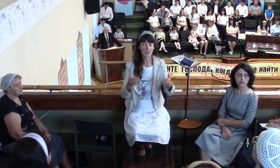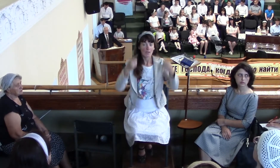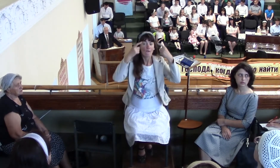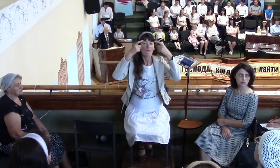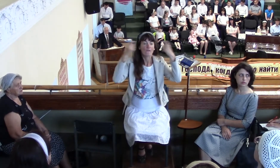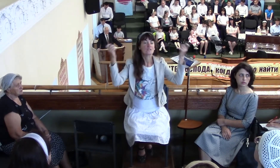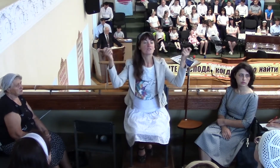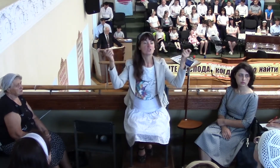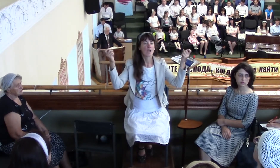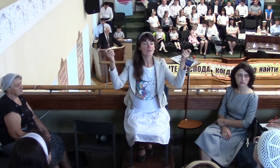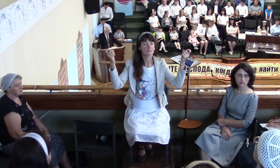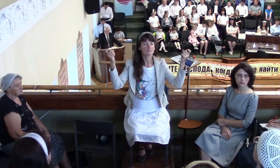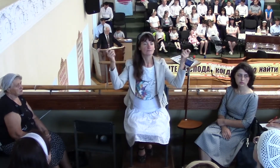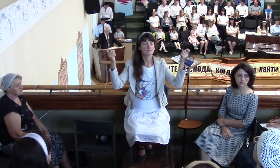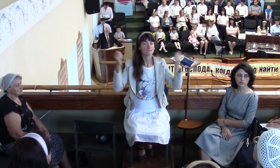возвещаем.